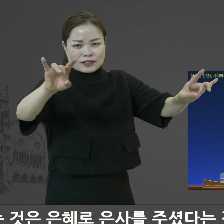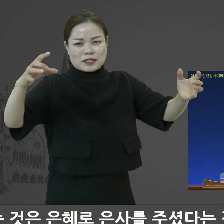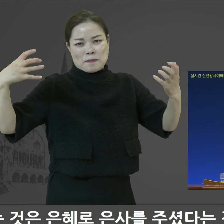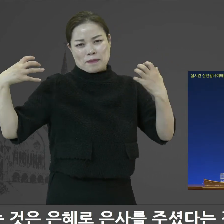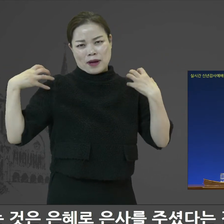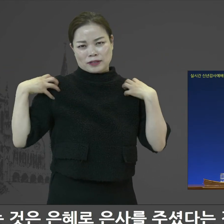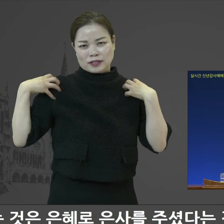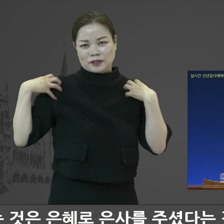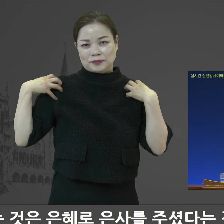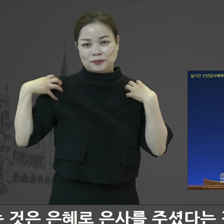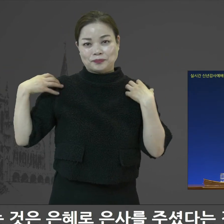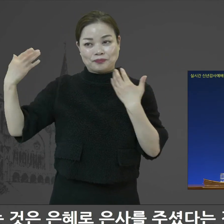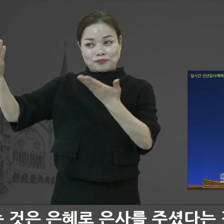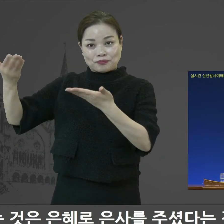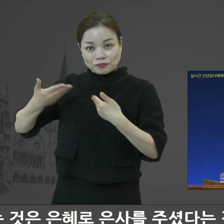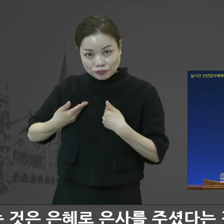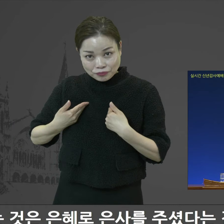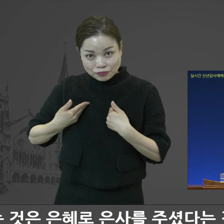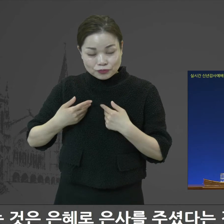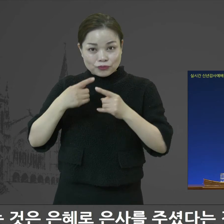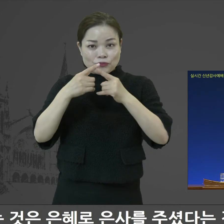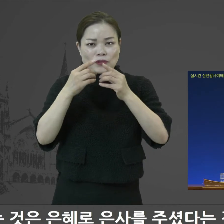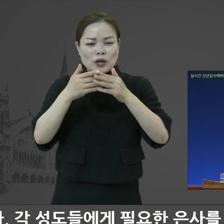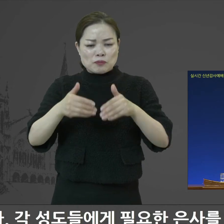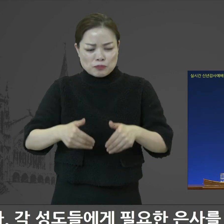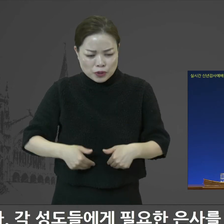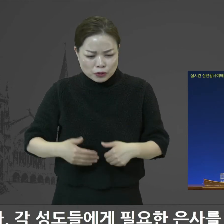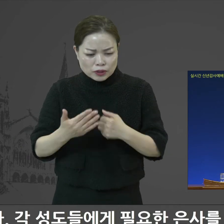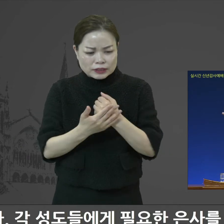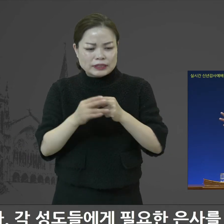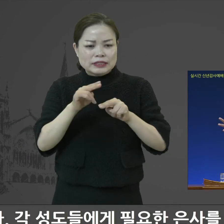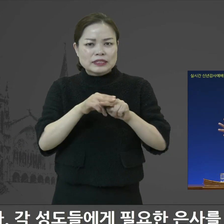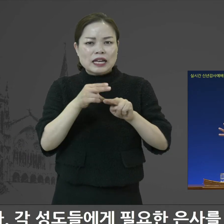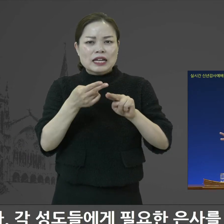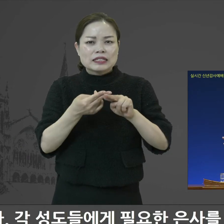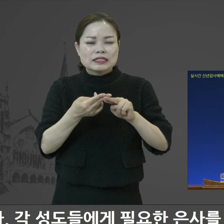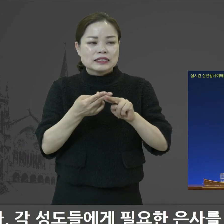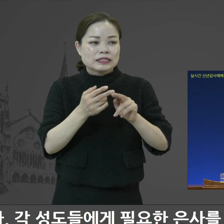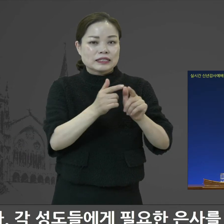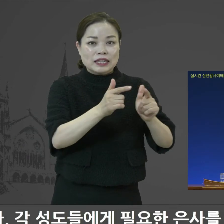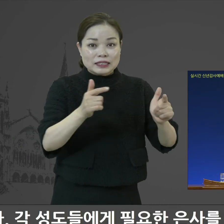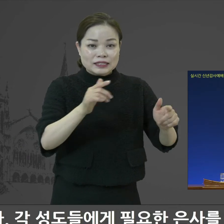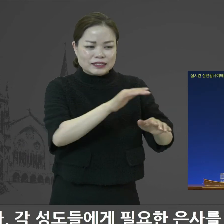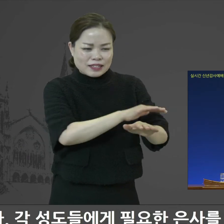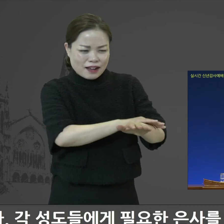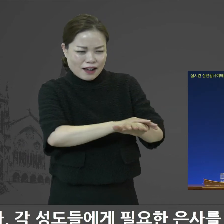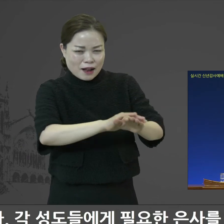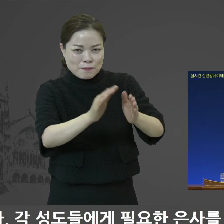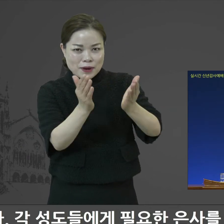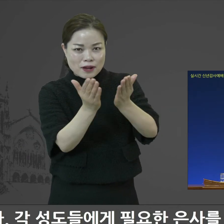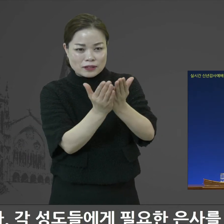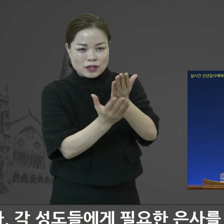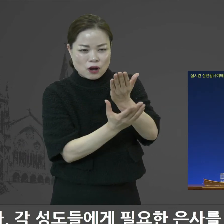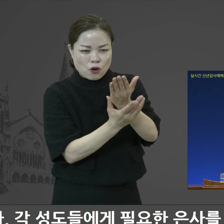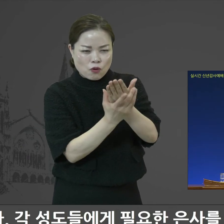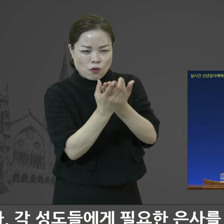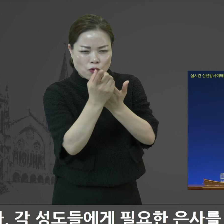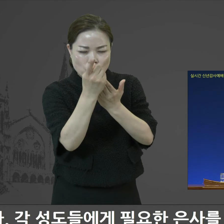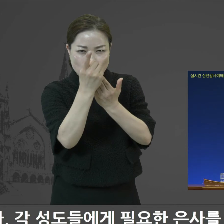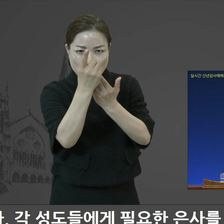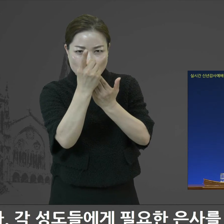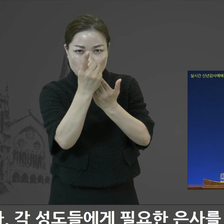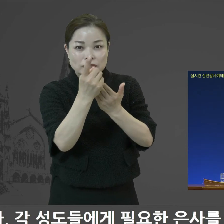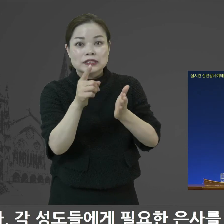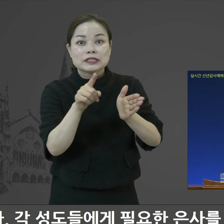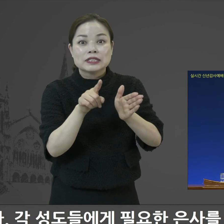겁니다. 그리고 교회는 필요한 은사로 주신 이 은사들이 잘 조화를 이루어서 상승 효과를